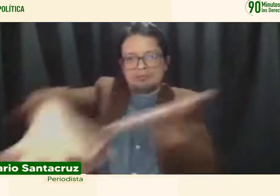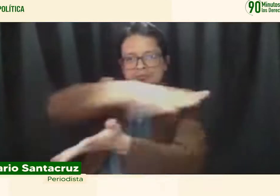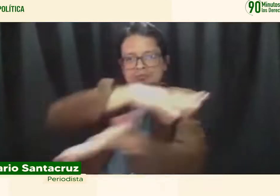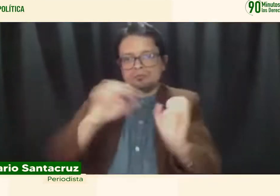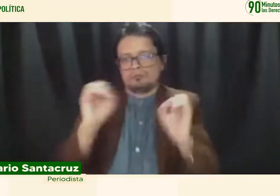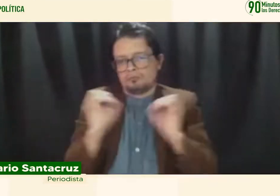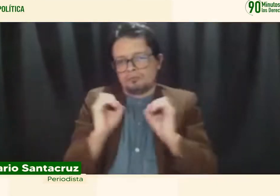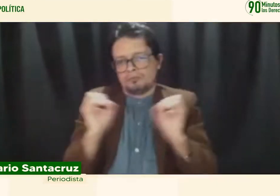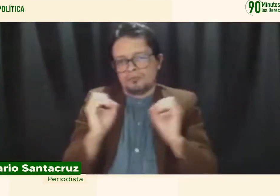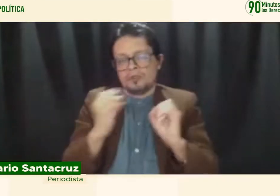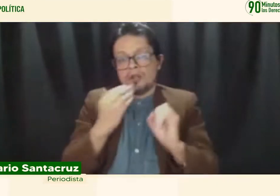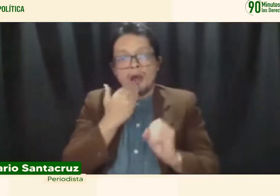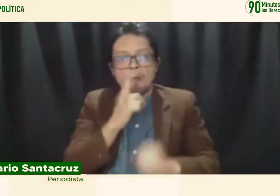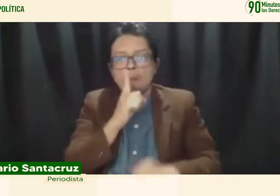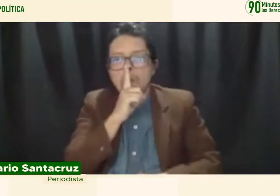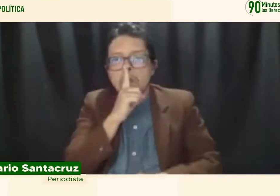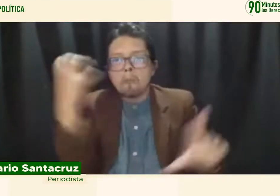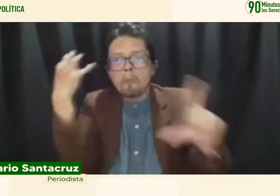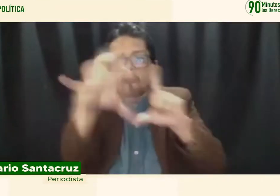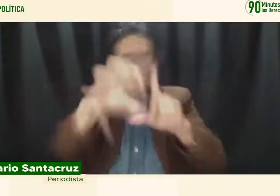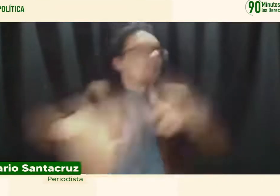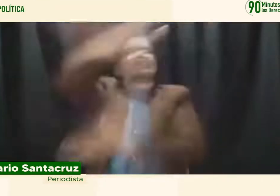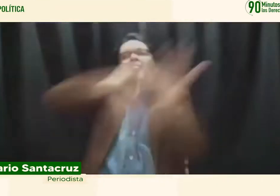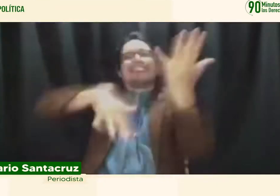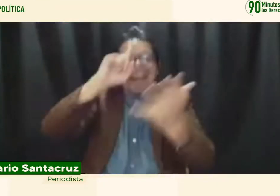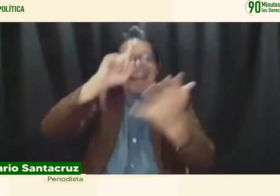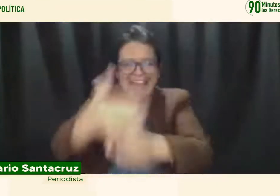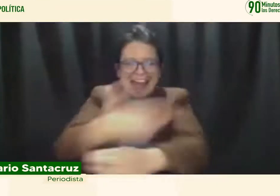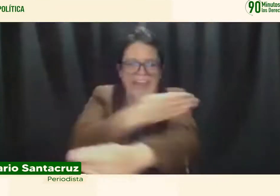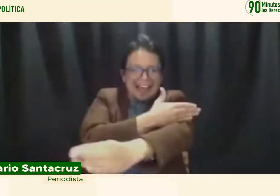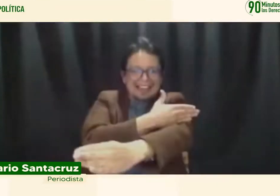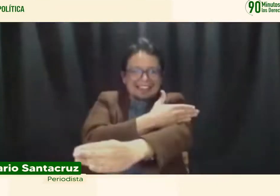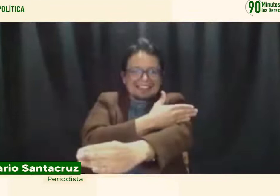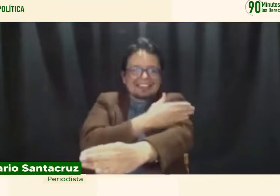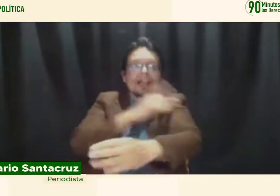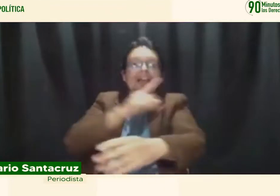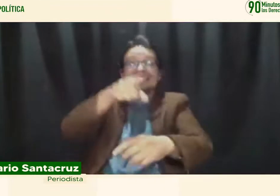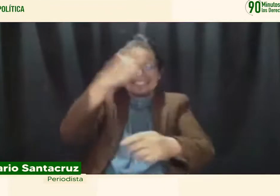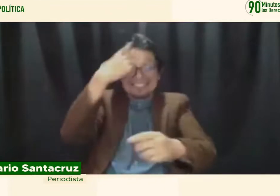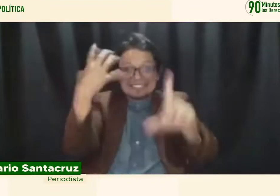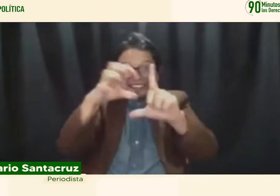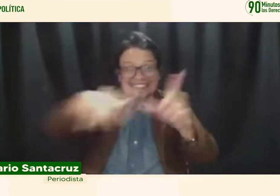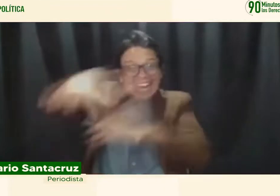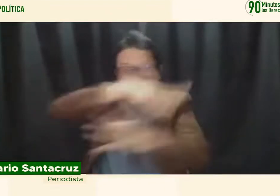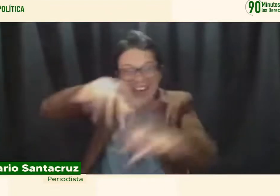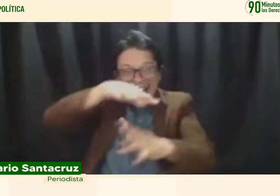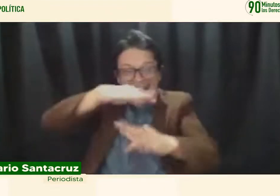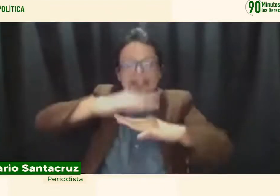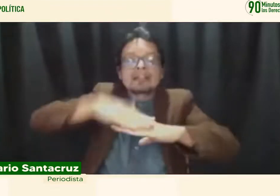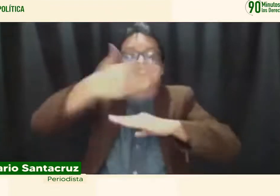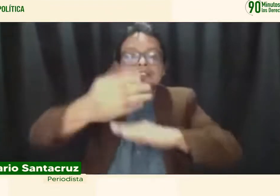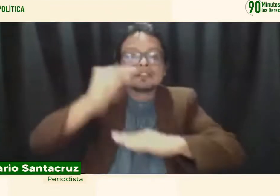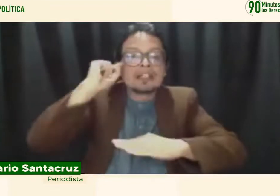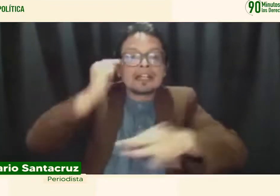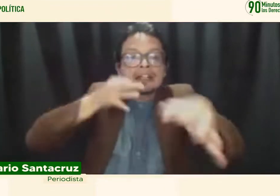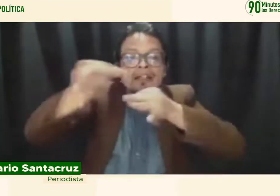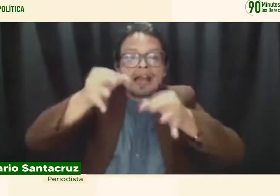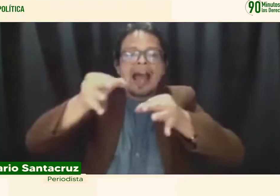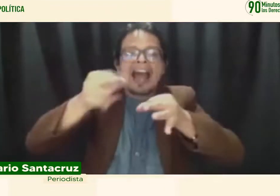situaciones y este tipo de libertades para evitar confusiones sí entonces es importante que de forma previa antes de cualquier publicación